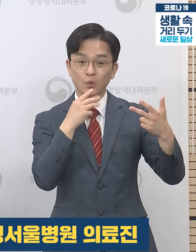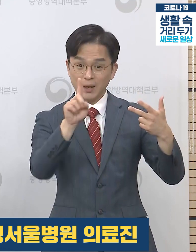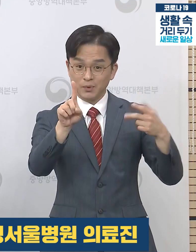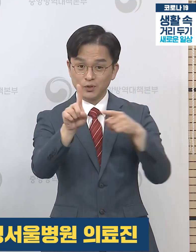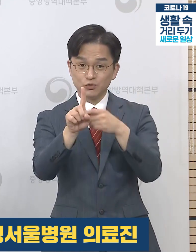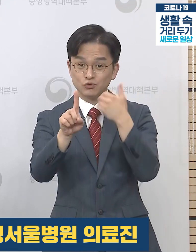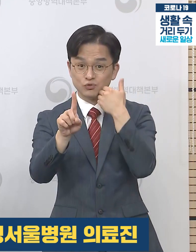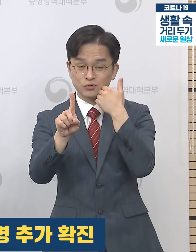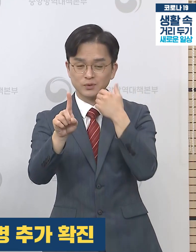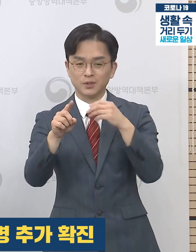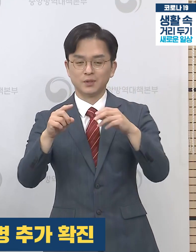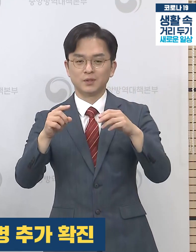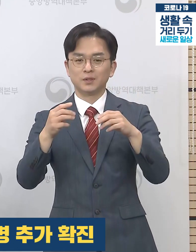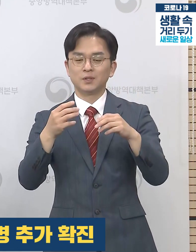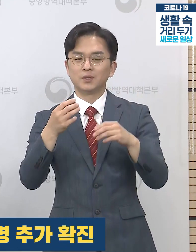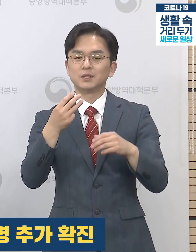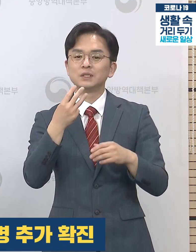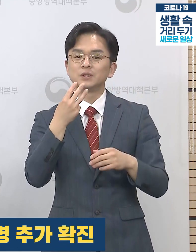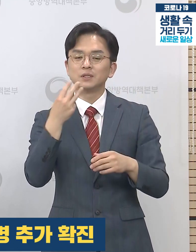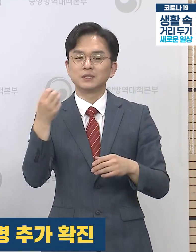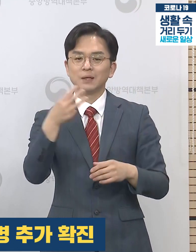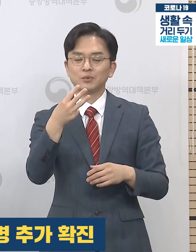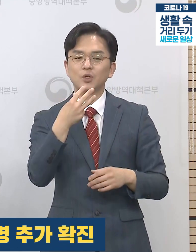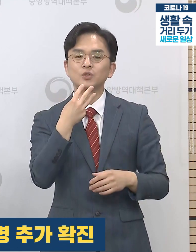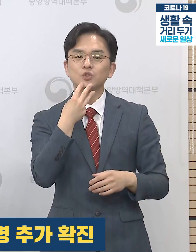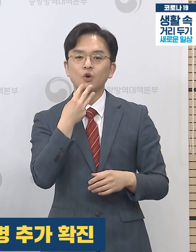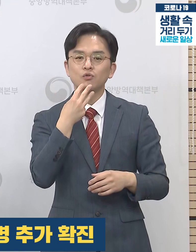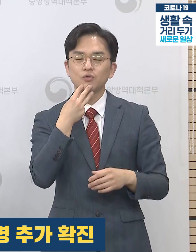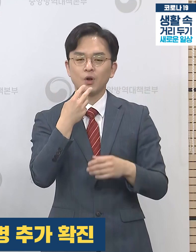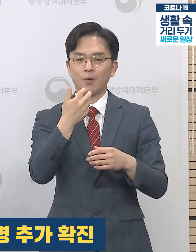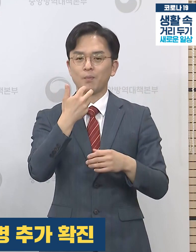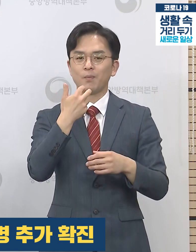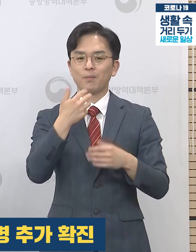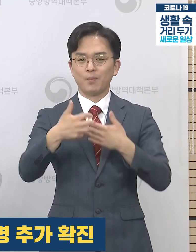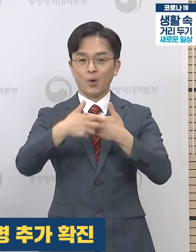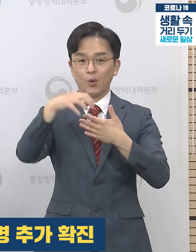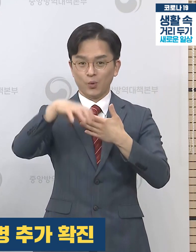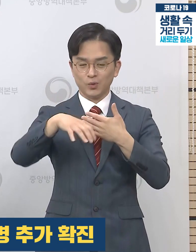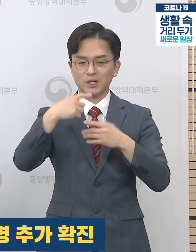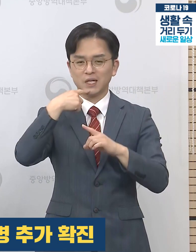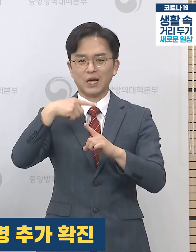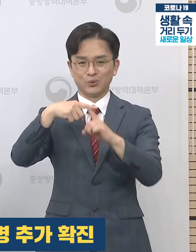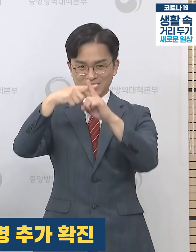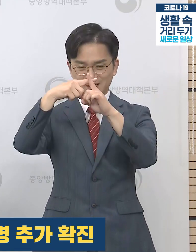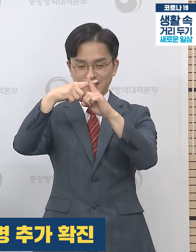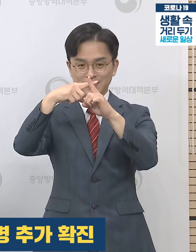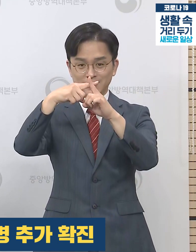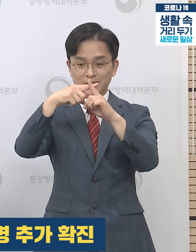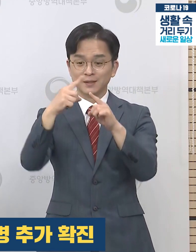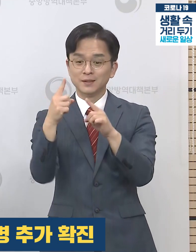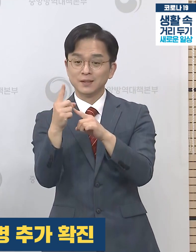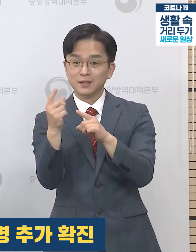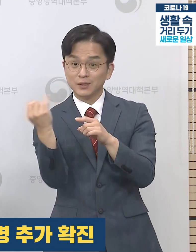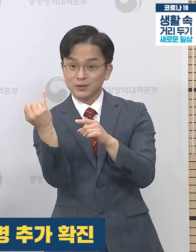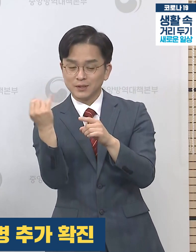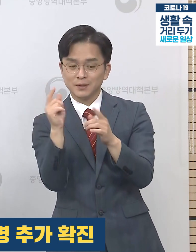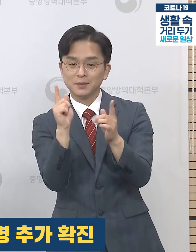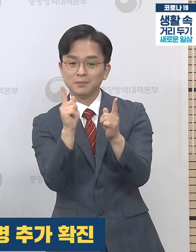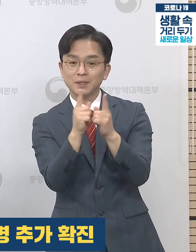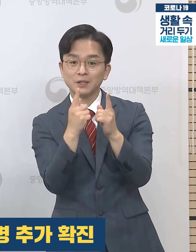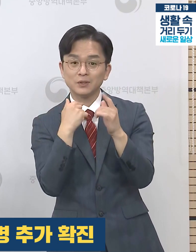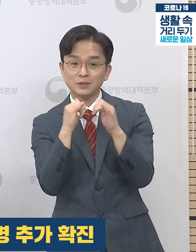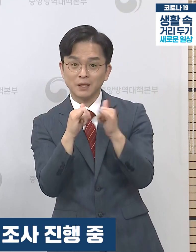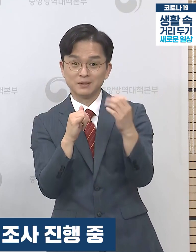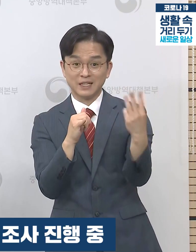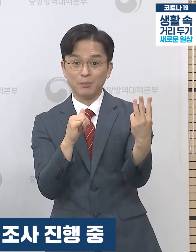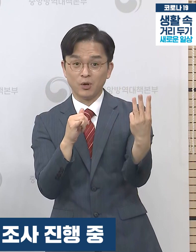삼성서울병원 의료진으로 접촉자에 대한 검사가 진행 중에 있으며 현재 3명이 추가로